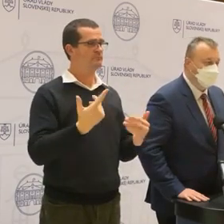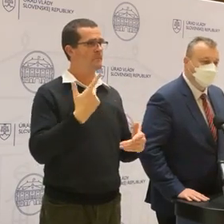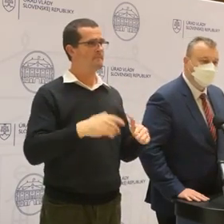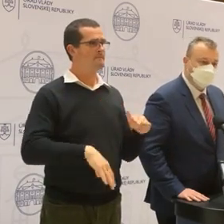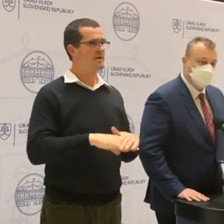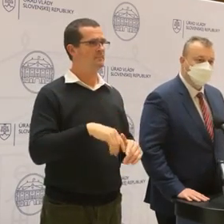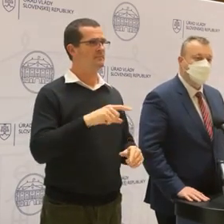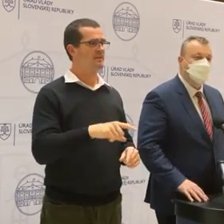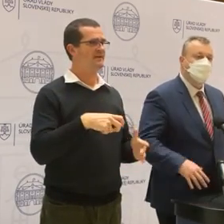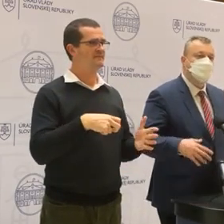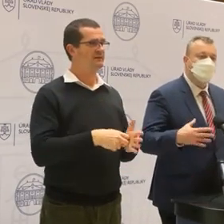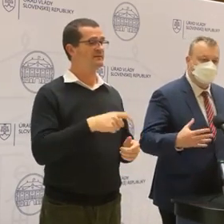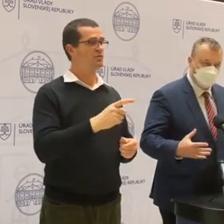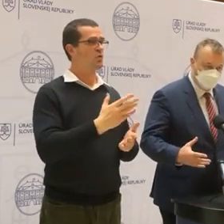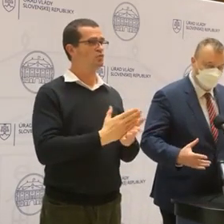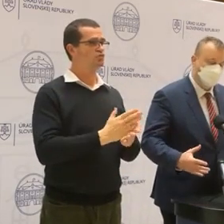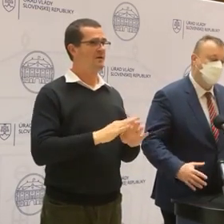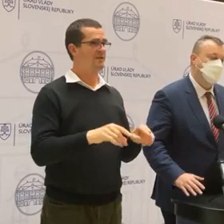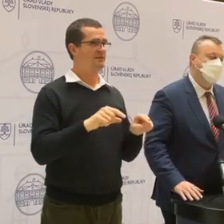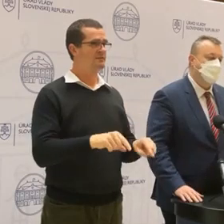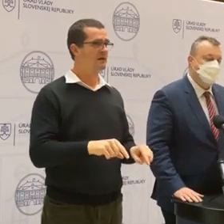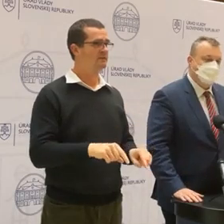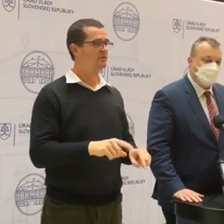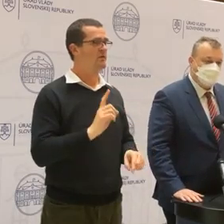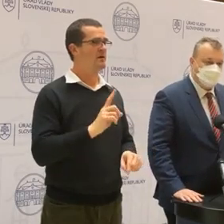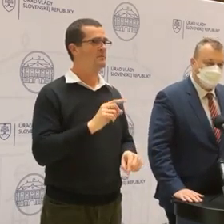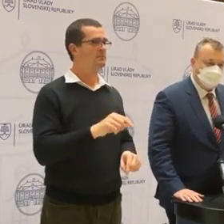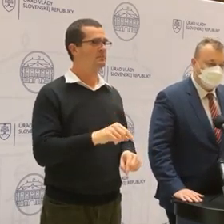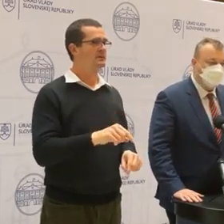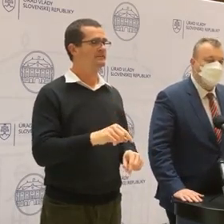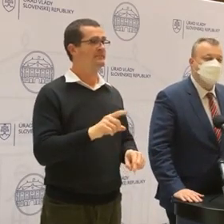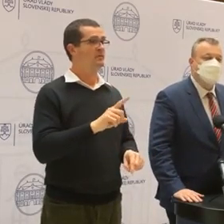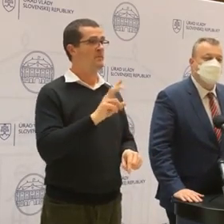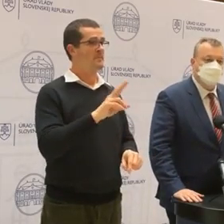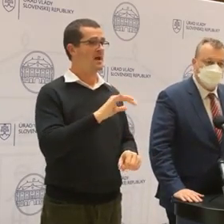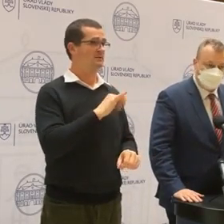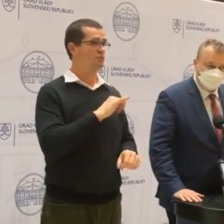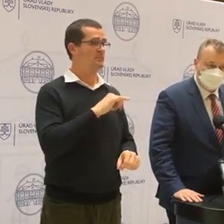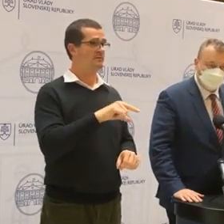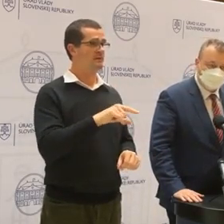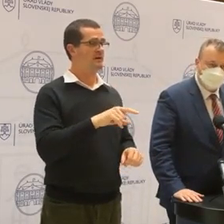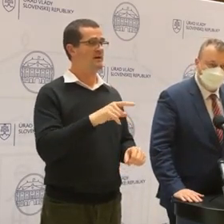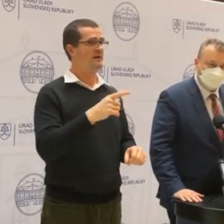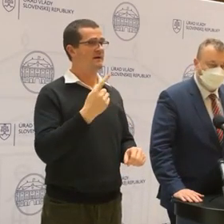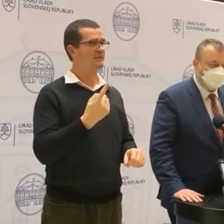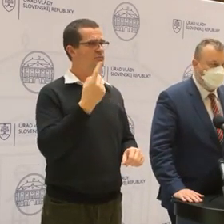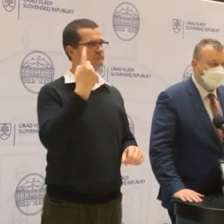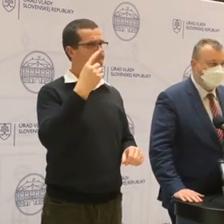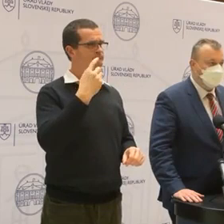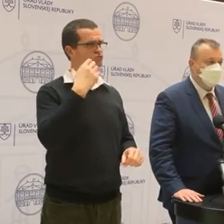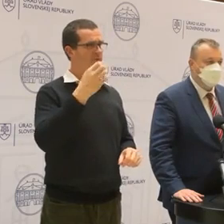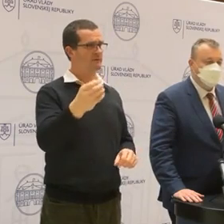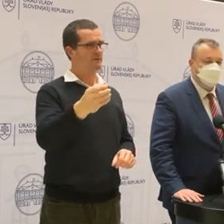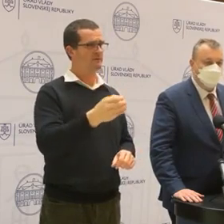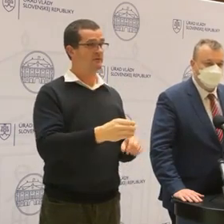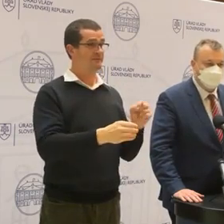maximum takýchto víz. Slúži to iba na to, že aby, keď niekto má záujem o takéhoto vysokokvalifikovaného